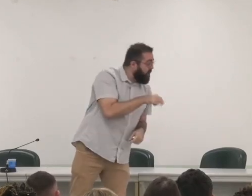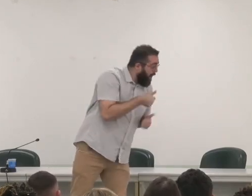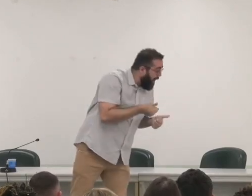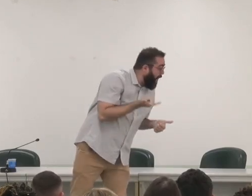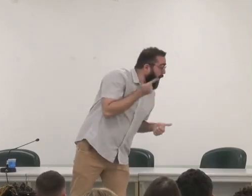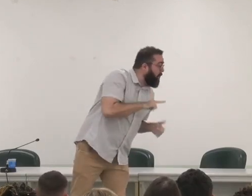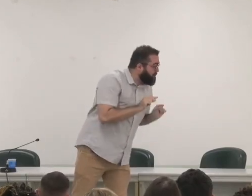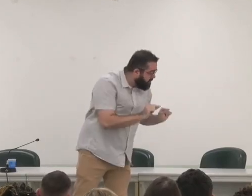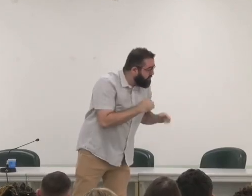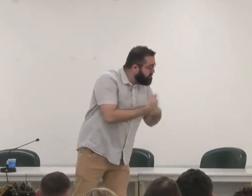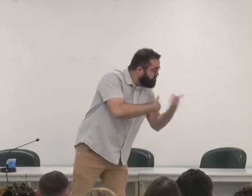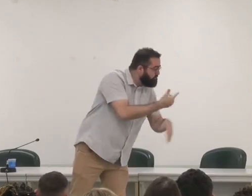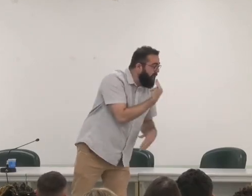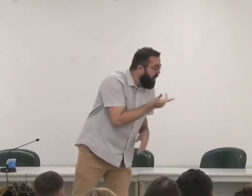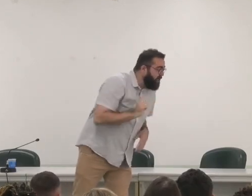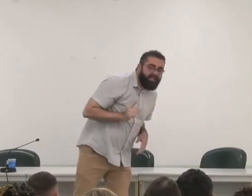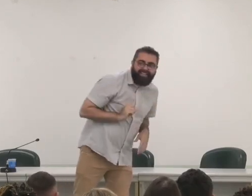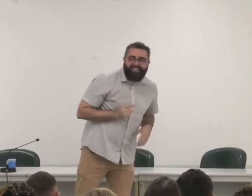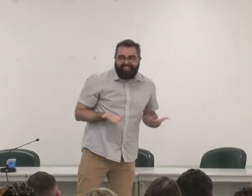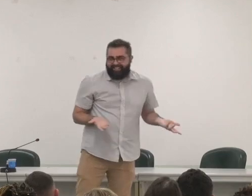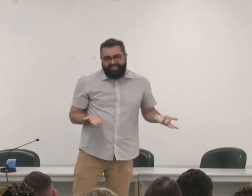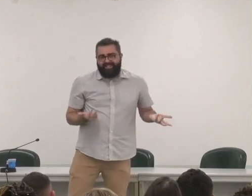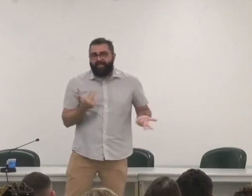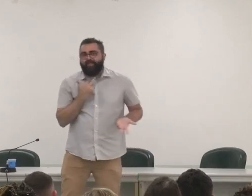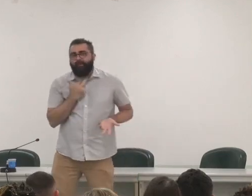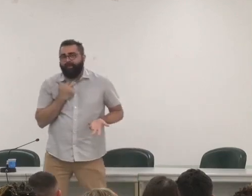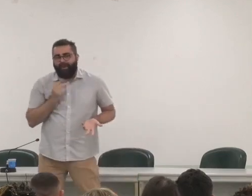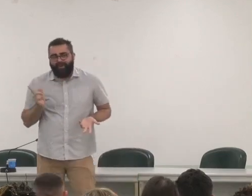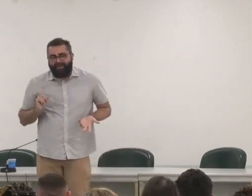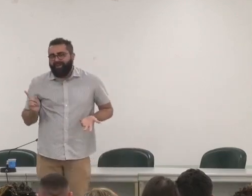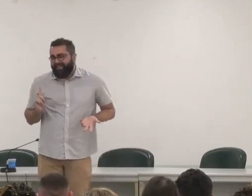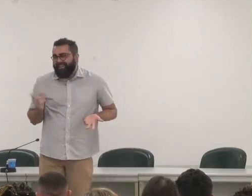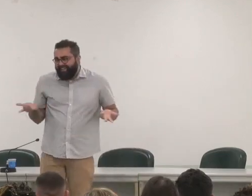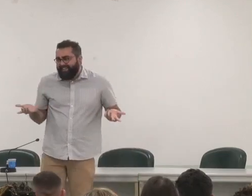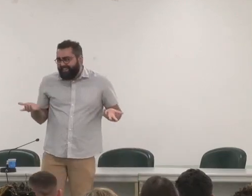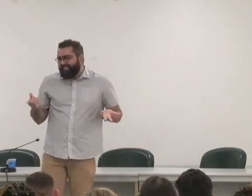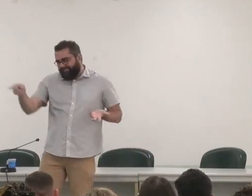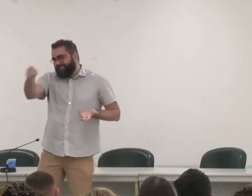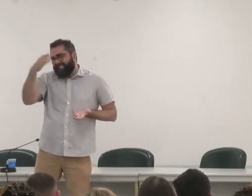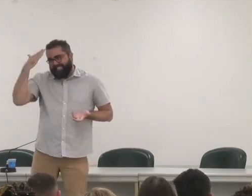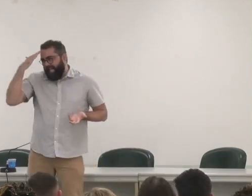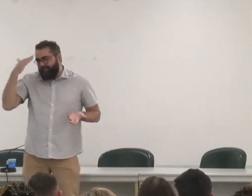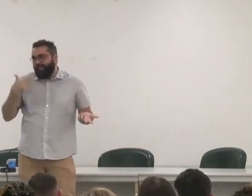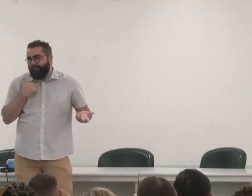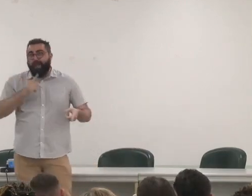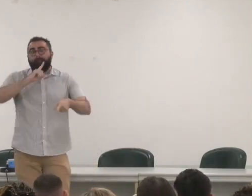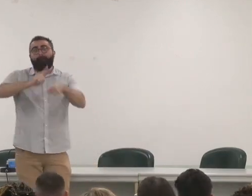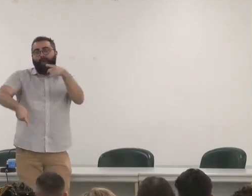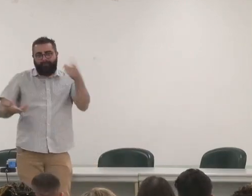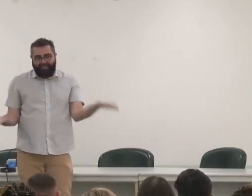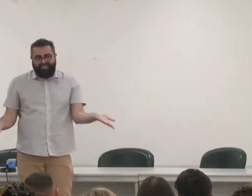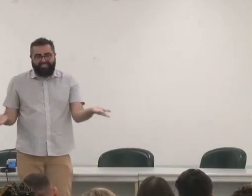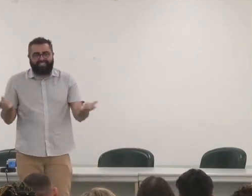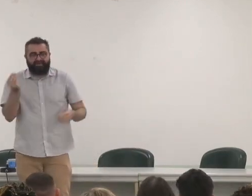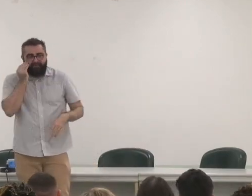tempo e depois retornando a ela para ver se desenvolveu algum tipo de língua, né? A gente não poderia fazer isso, a gente sabe que isso